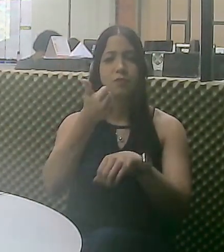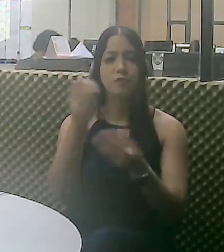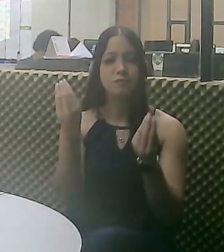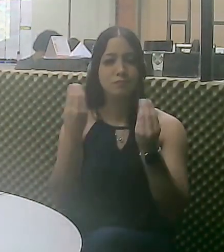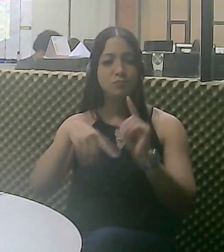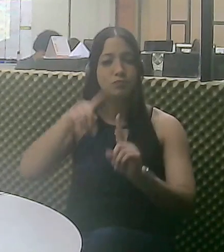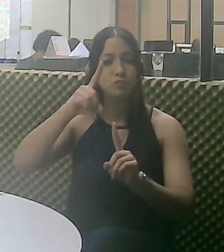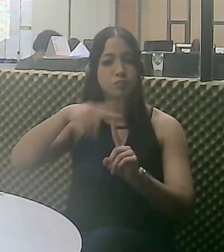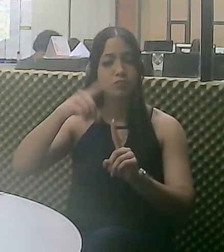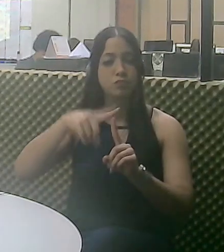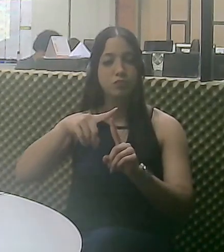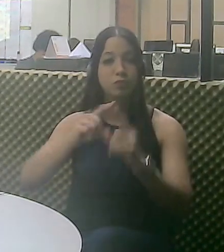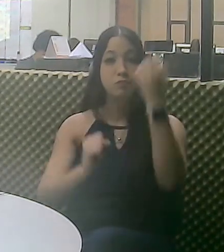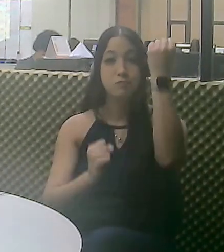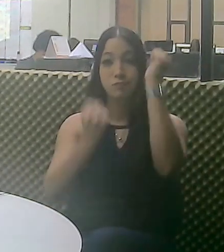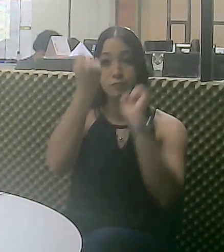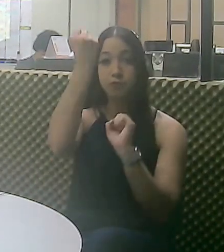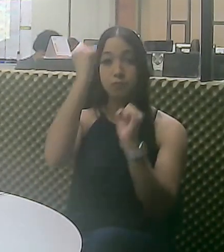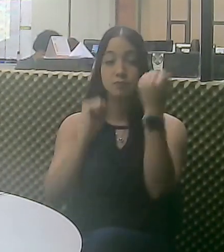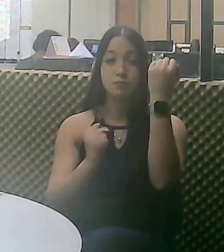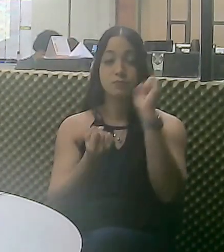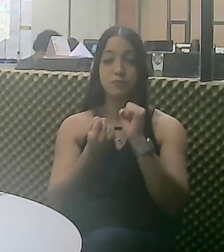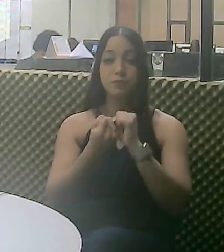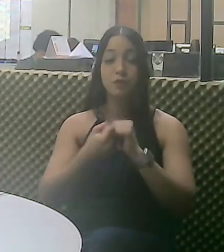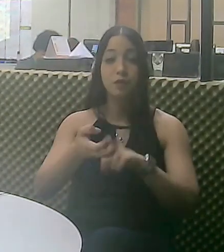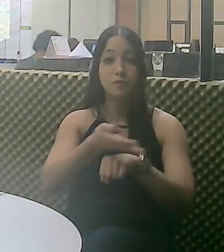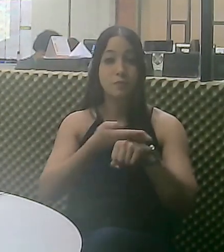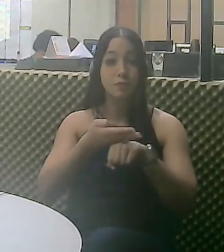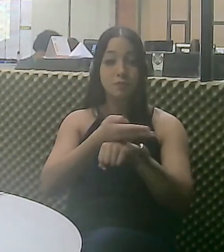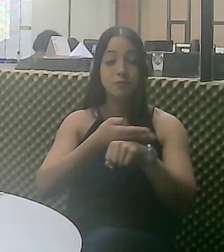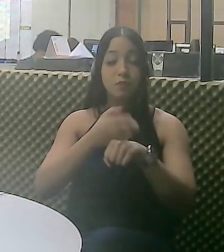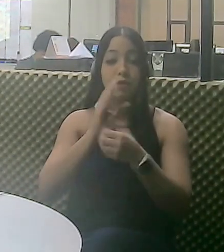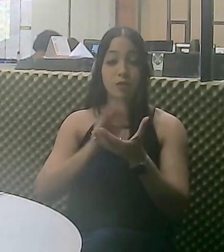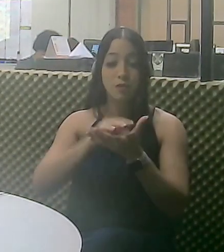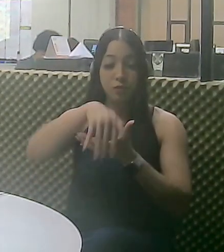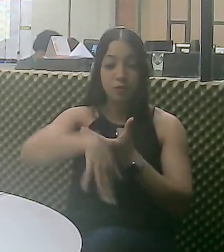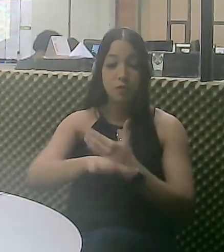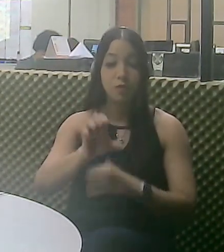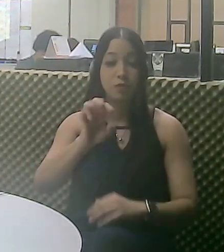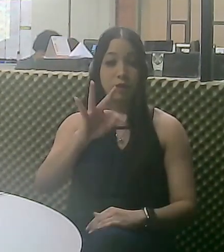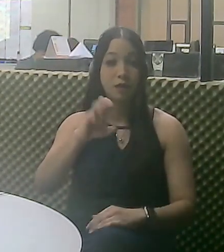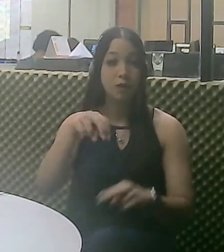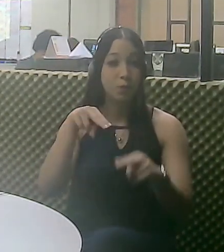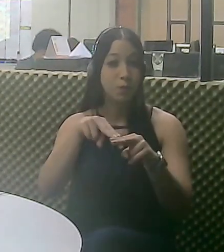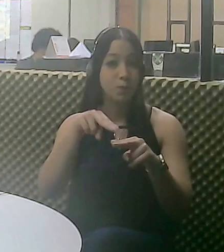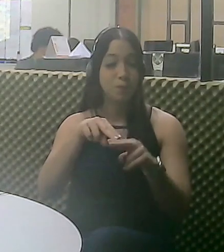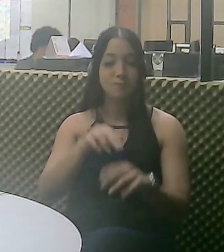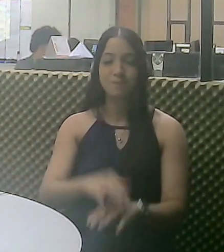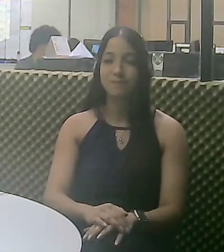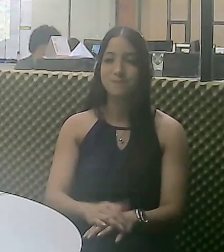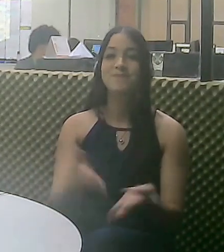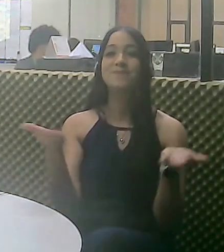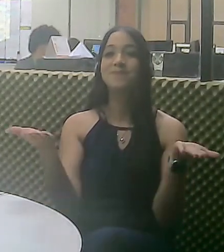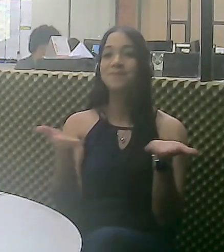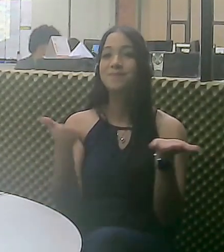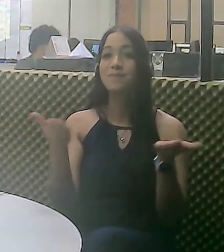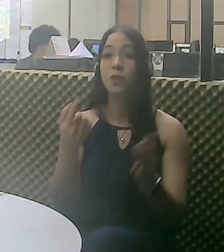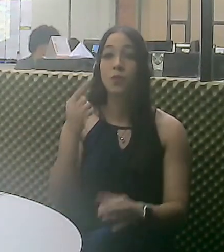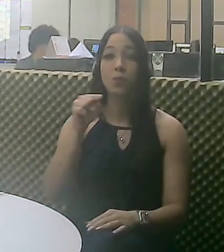implementação de uma planta industrial na estação de tratamento de esgoto Aécio uberabinha atualmente